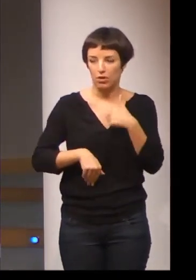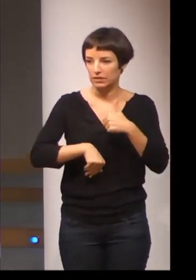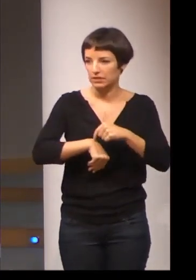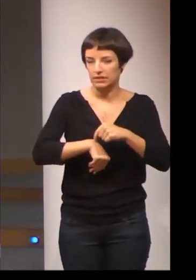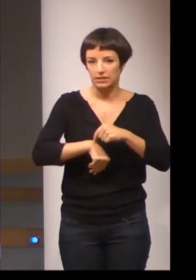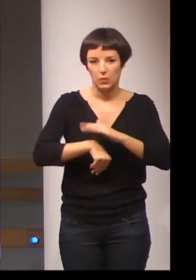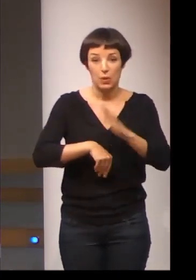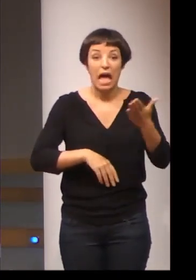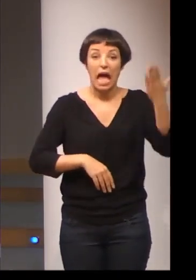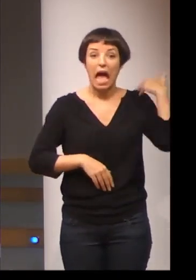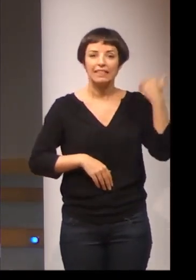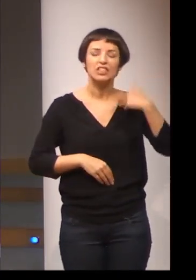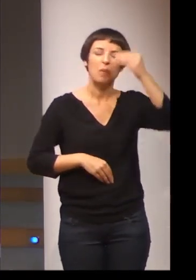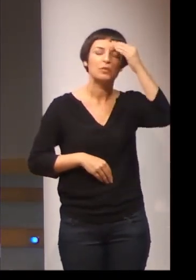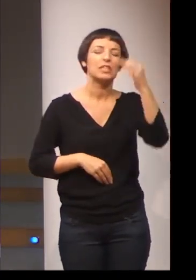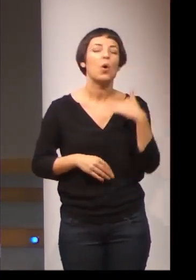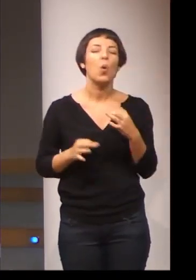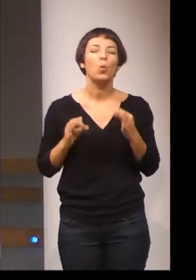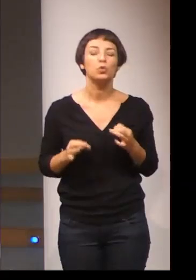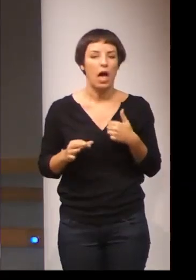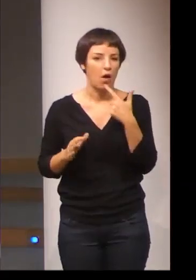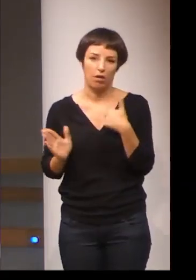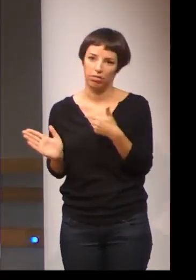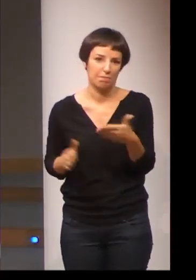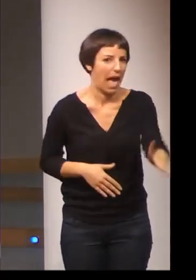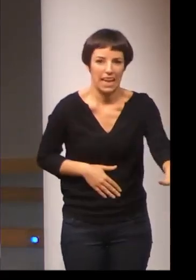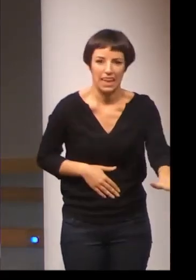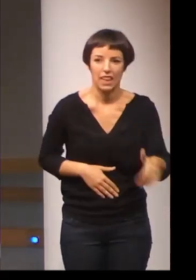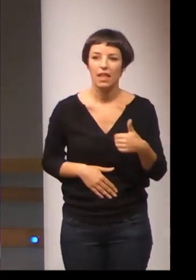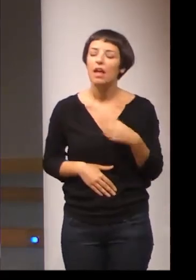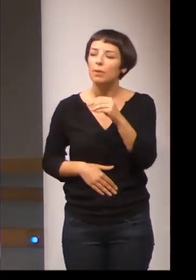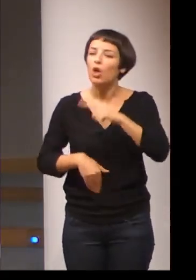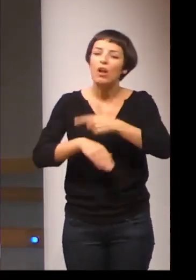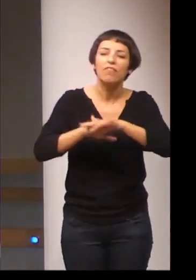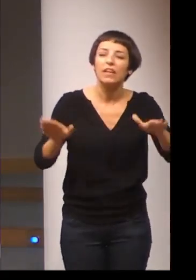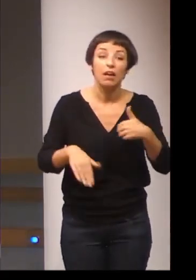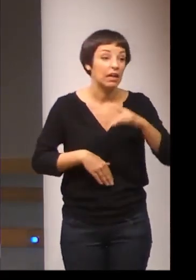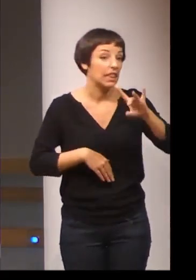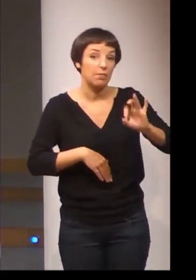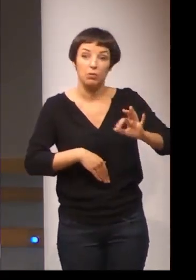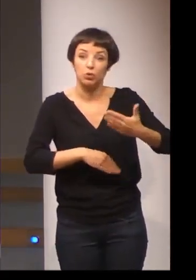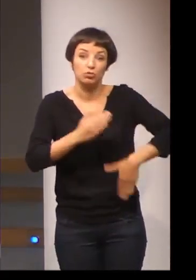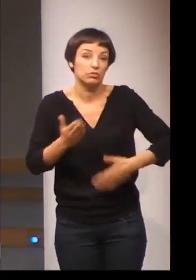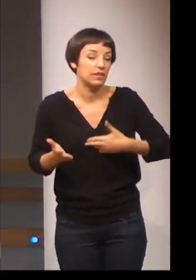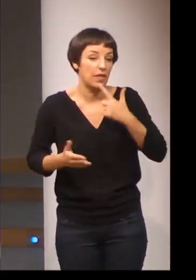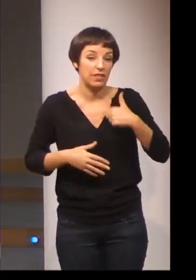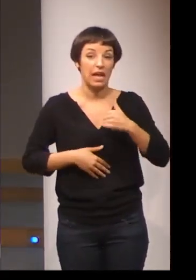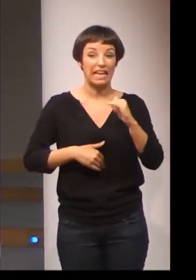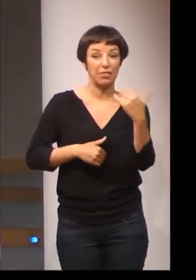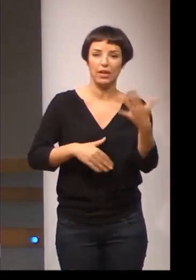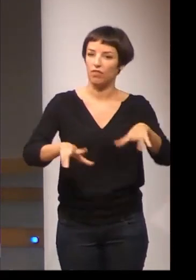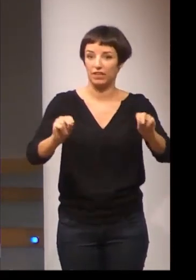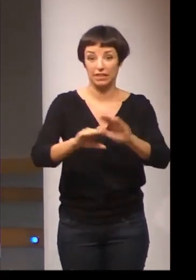ya antes era positiva, decía que íbamos justos y ahora vamos ya mal. ¿A qué hora quieres que acabemos? Pues son 15 minutos, con lo cual quiero decir que hay cinco.